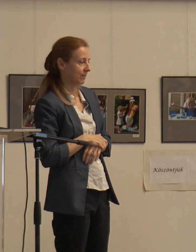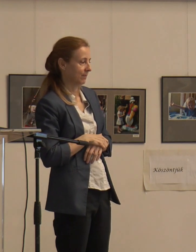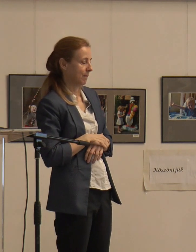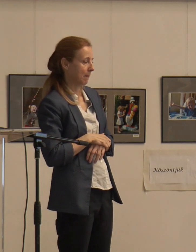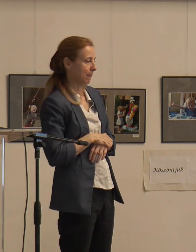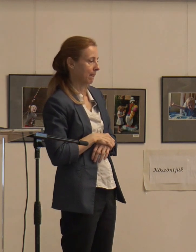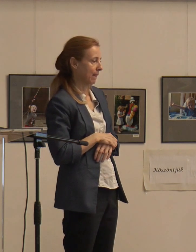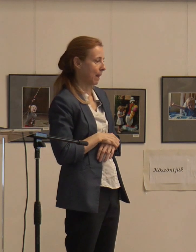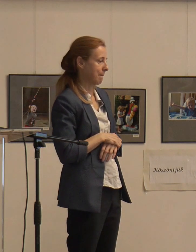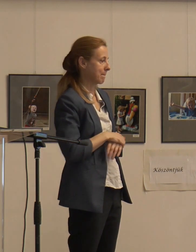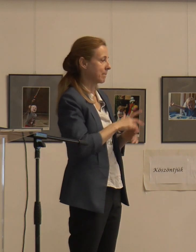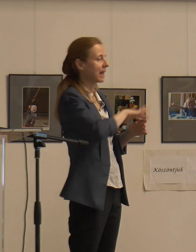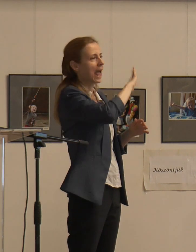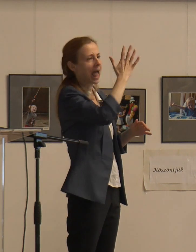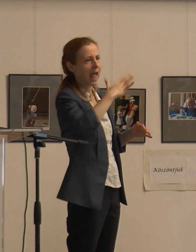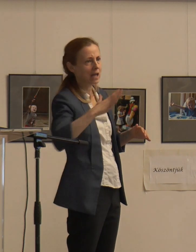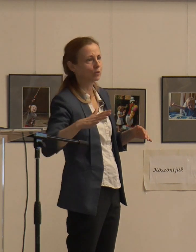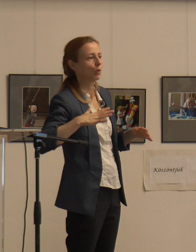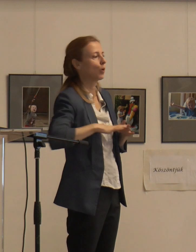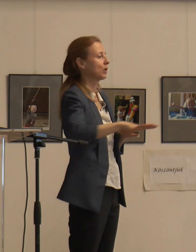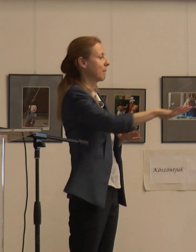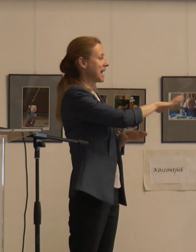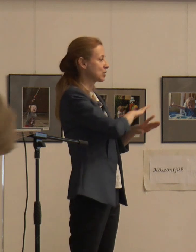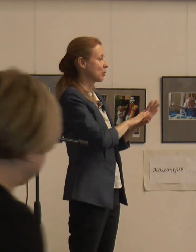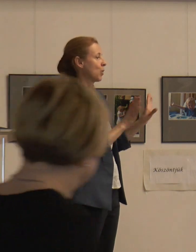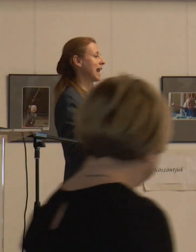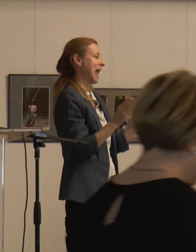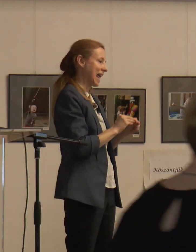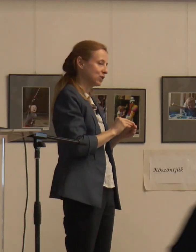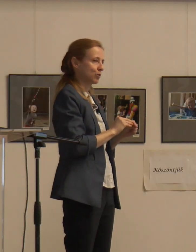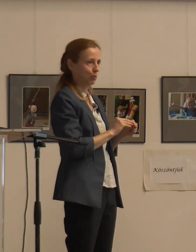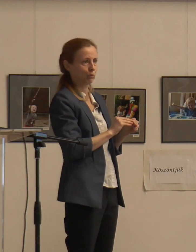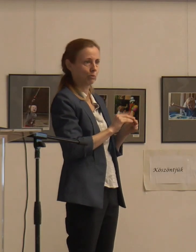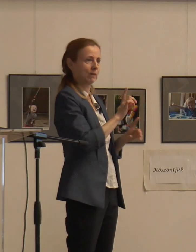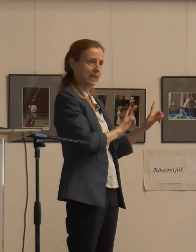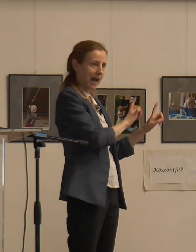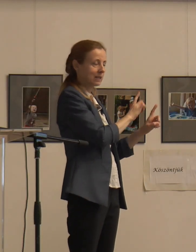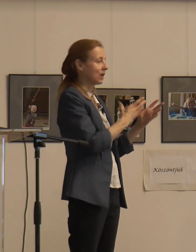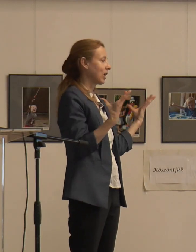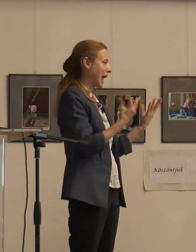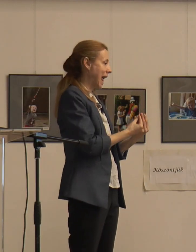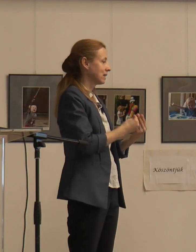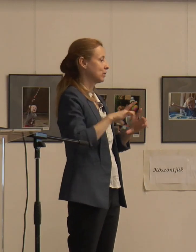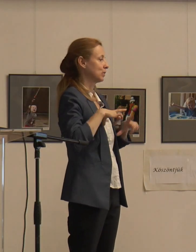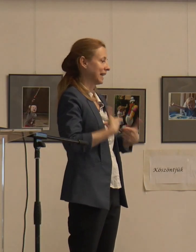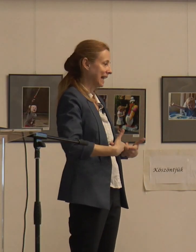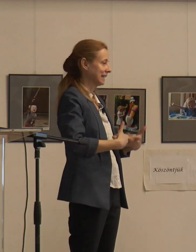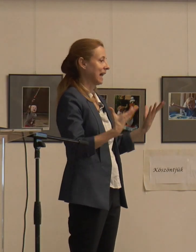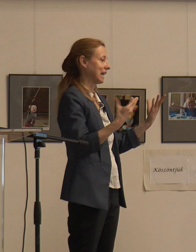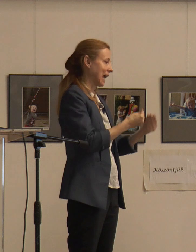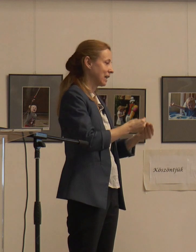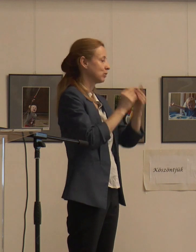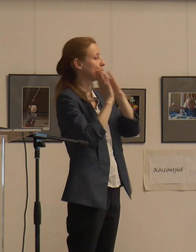Egy erdőn, mezőn együtt jártak, együtt éltek, együtt álltak.